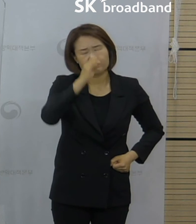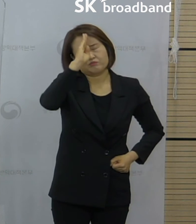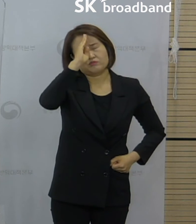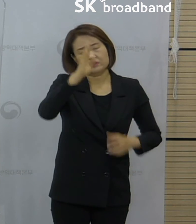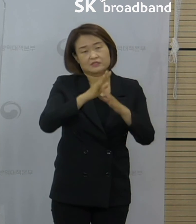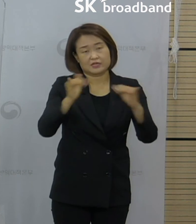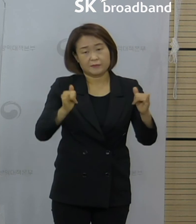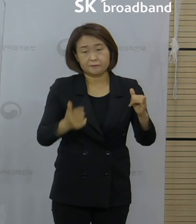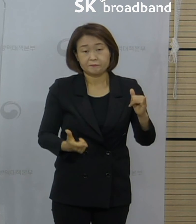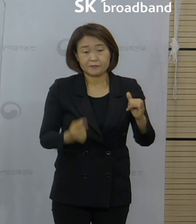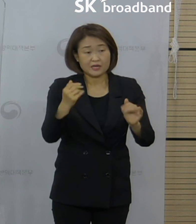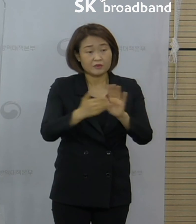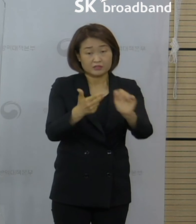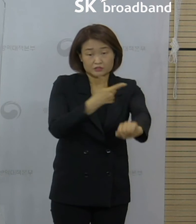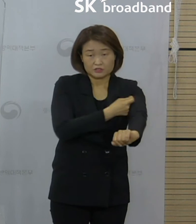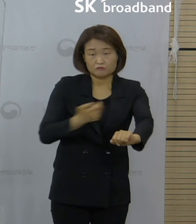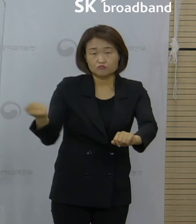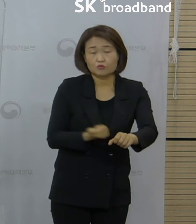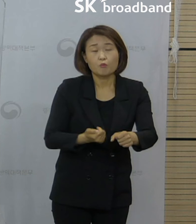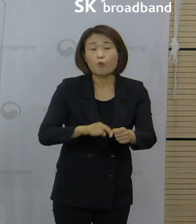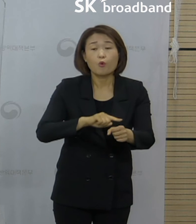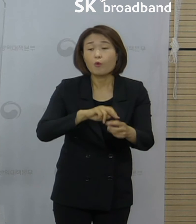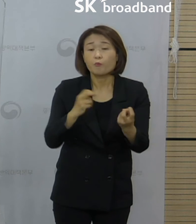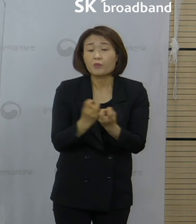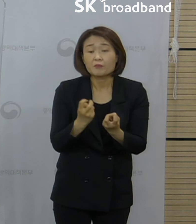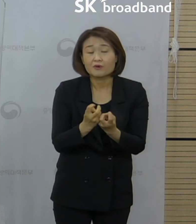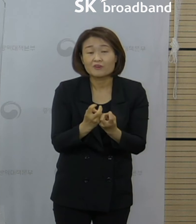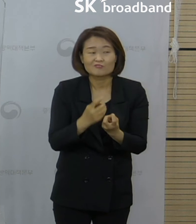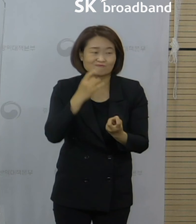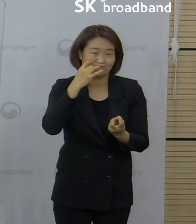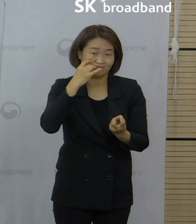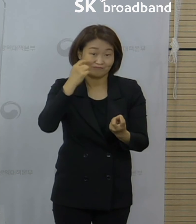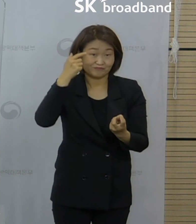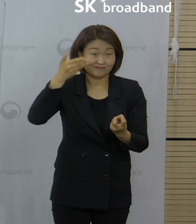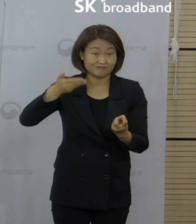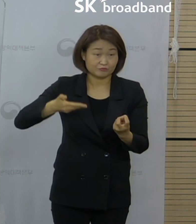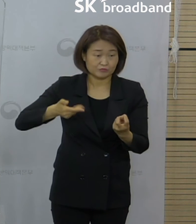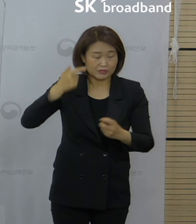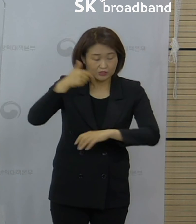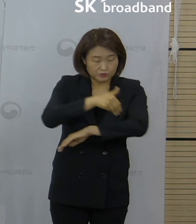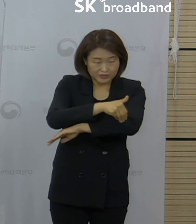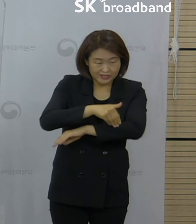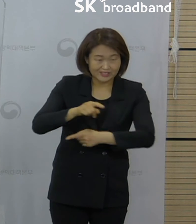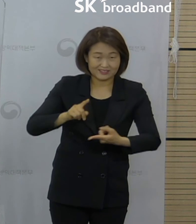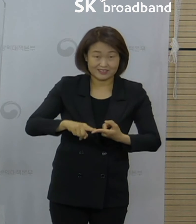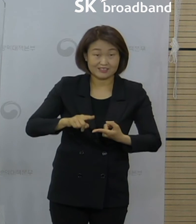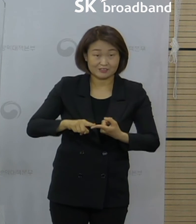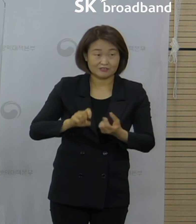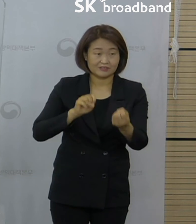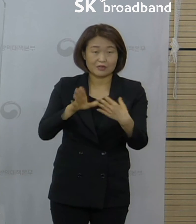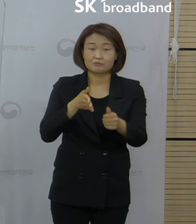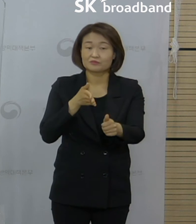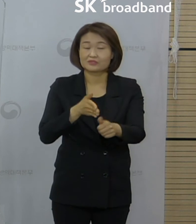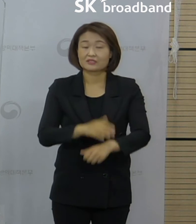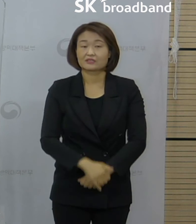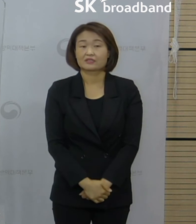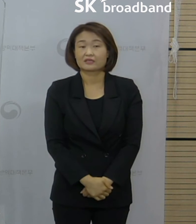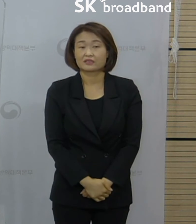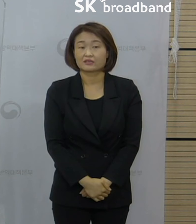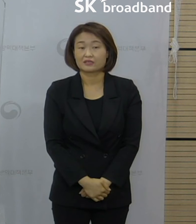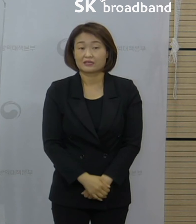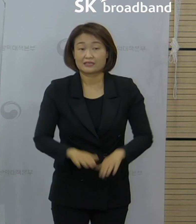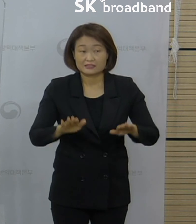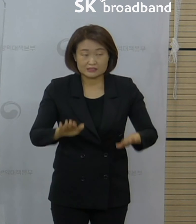만성질환자들의 접종을 앞당길 수 있는 방법은 없을지 궁금하다라는 접종 계획과 관련된 질문입니다. 네, 현재 그